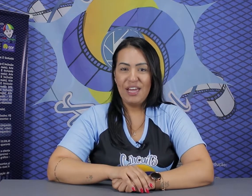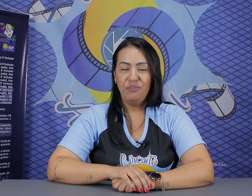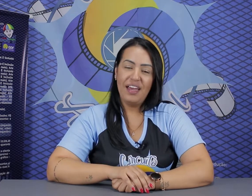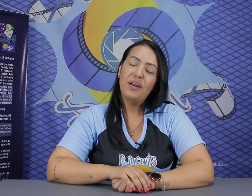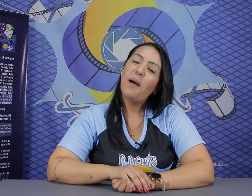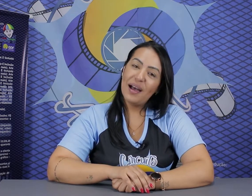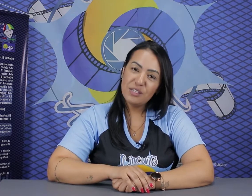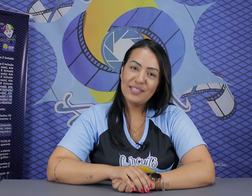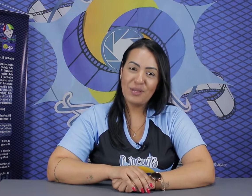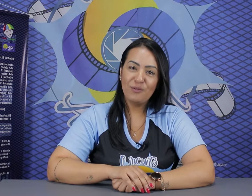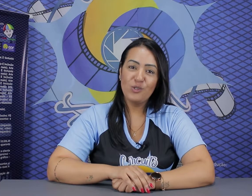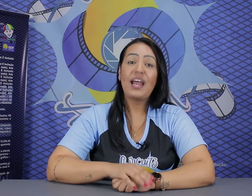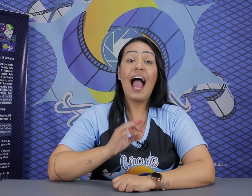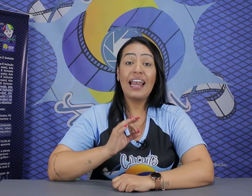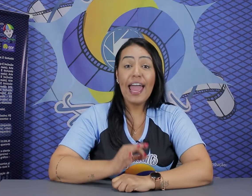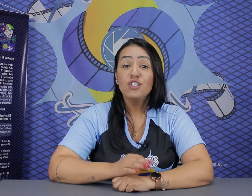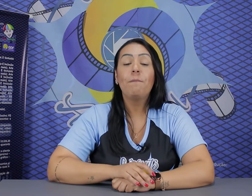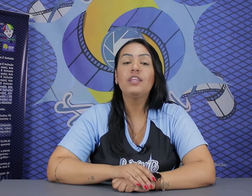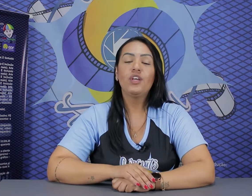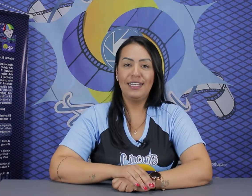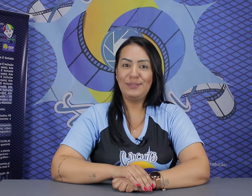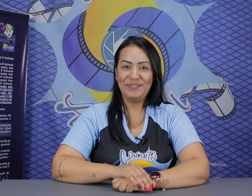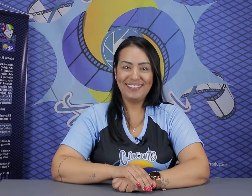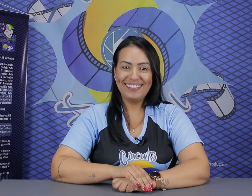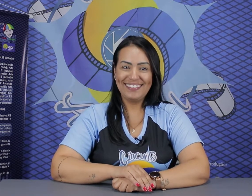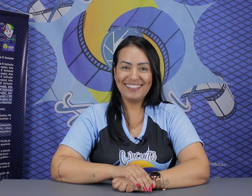Fiquem agora com a participação da professora Arlete Petronilho.